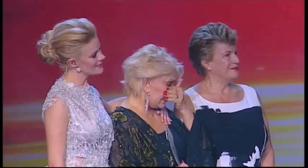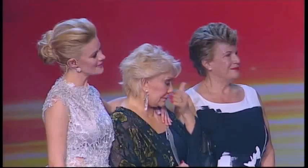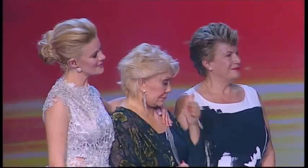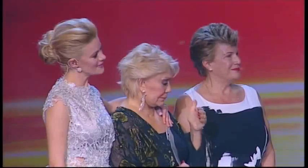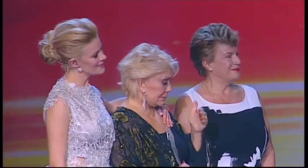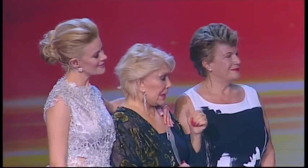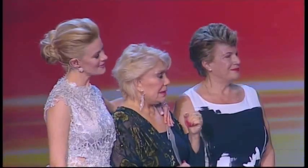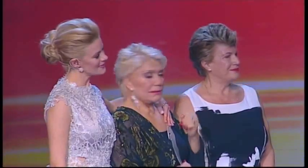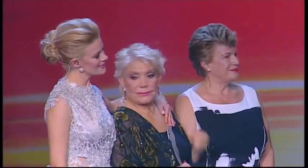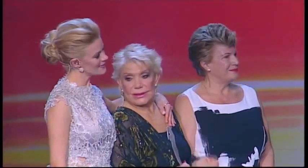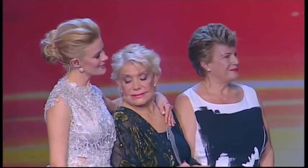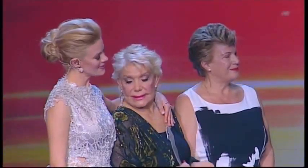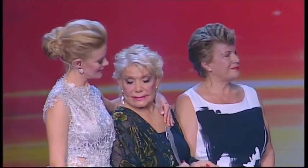Έχω μάθει